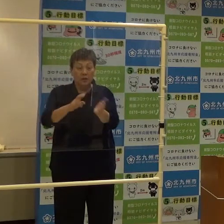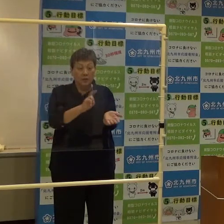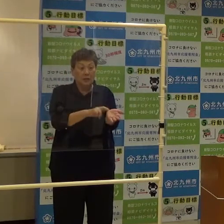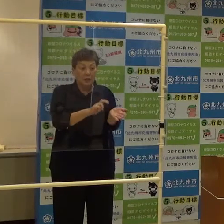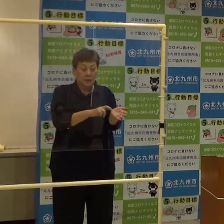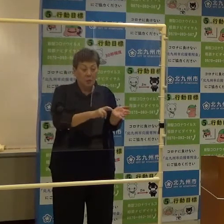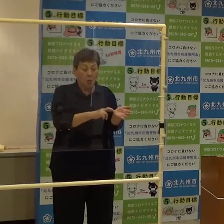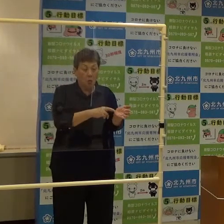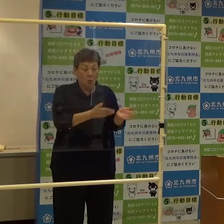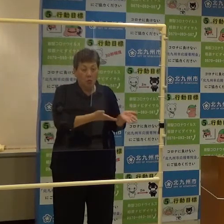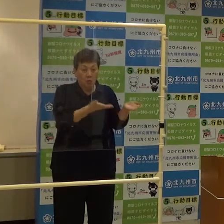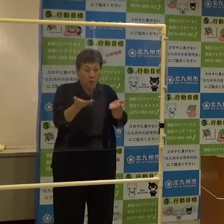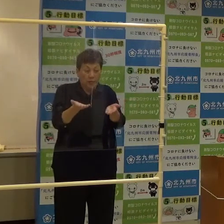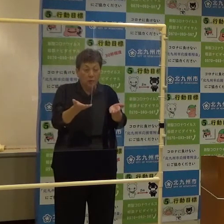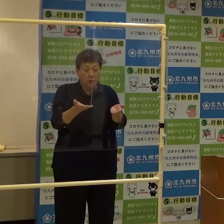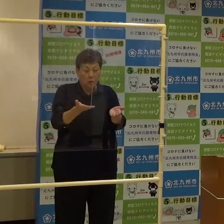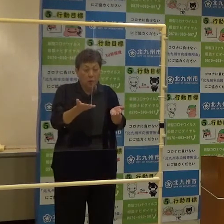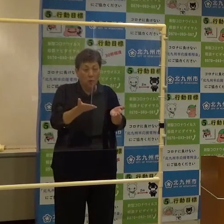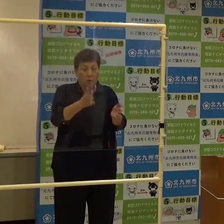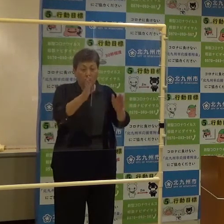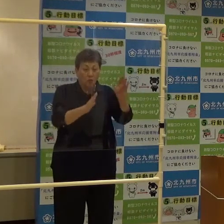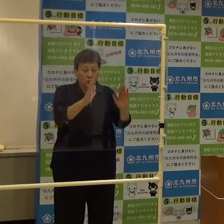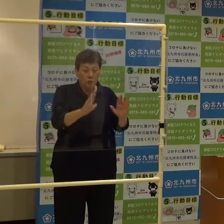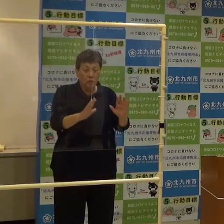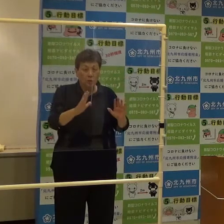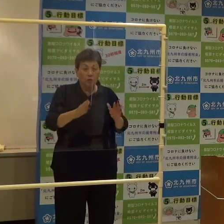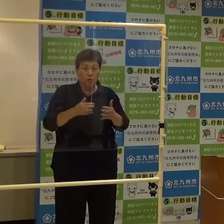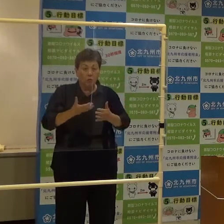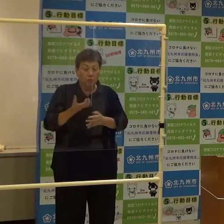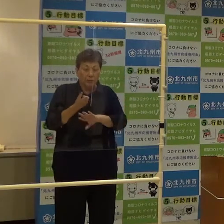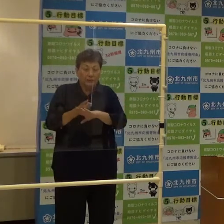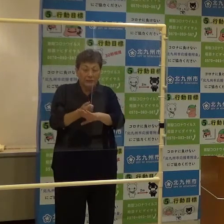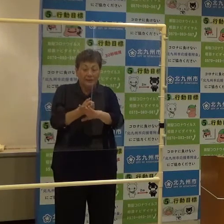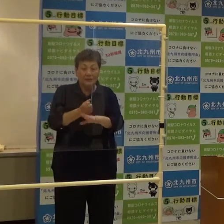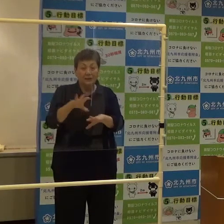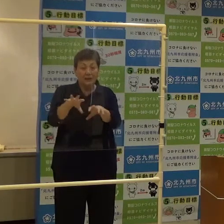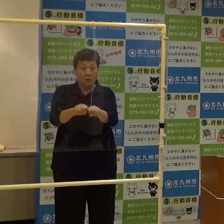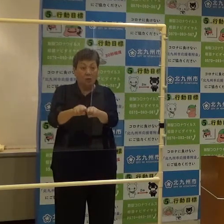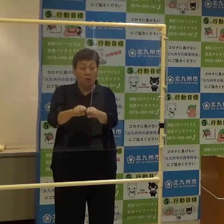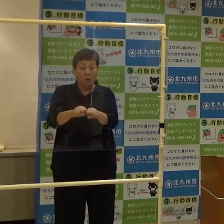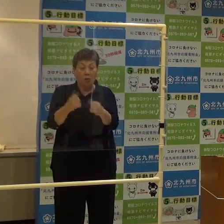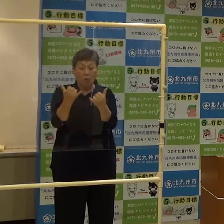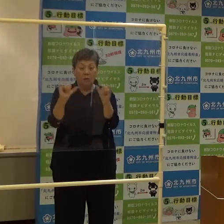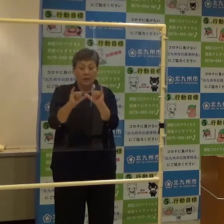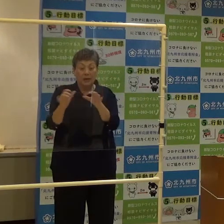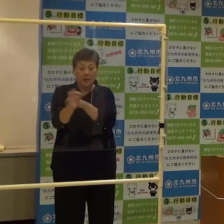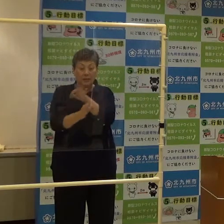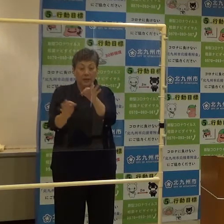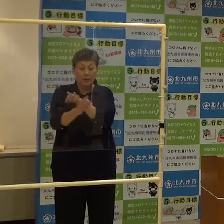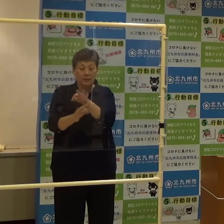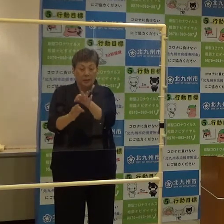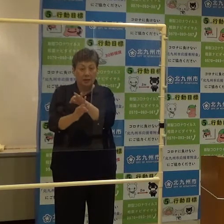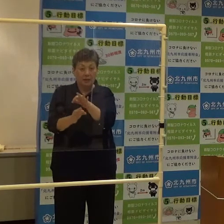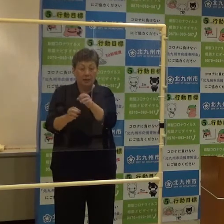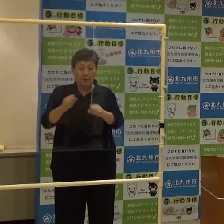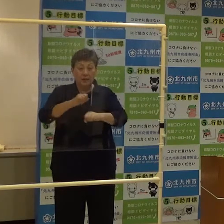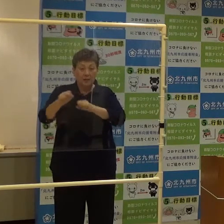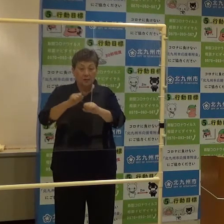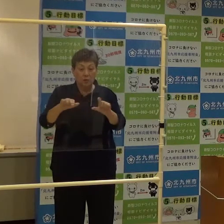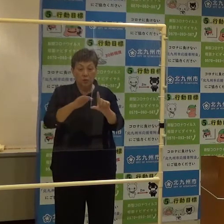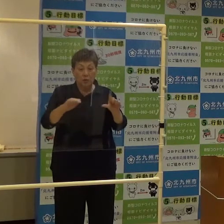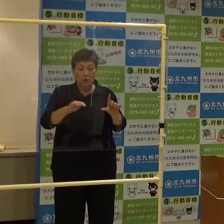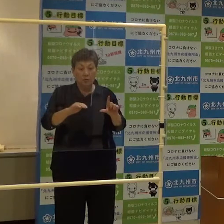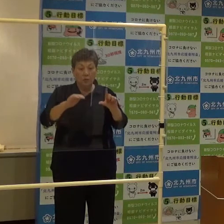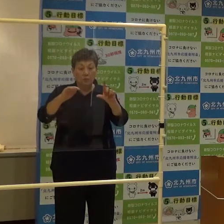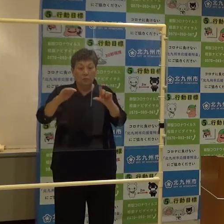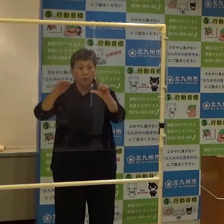提供体制などの維持確保に努めると同時に、社会経済活動のレベルを徐々に引き